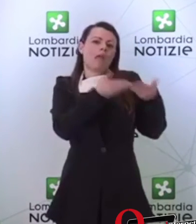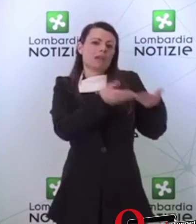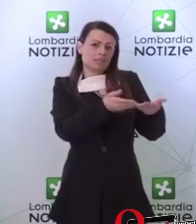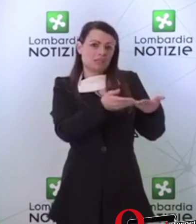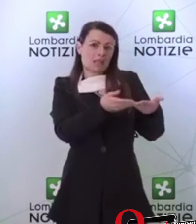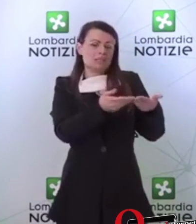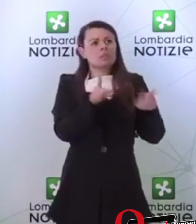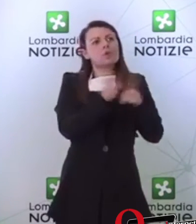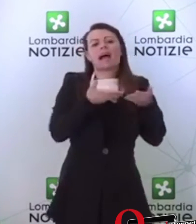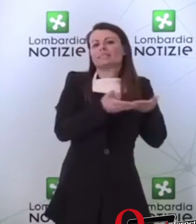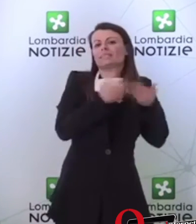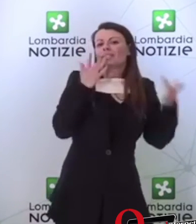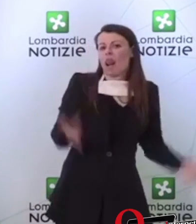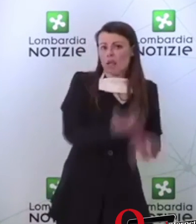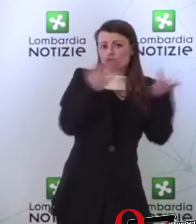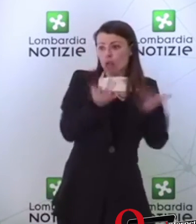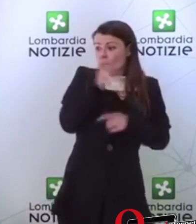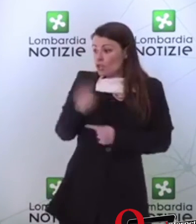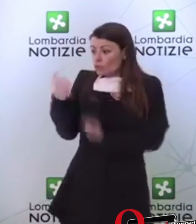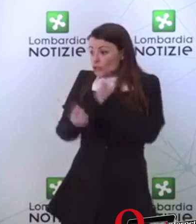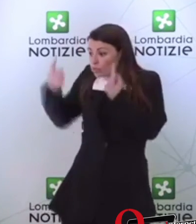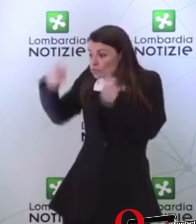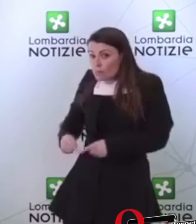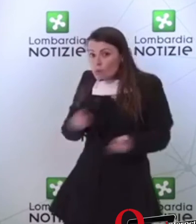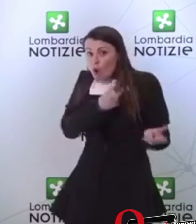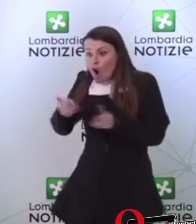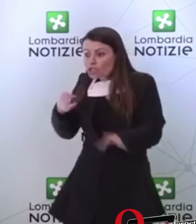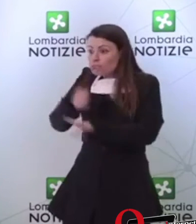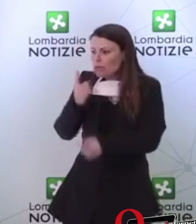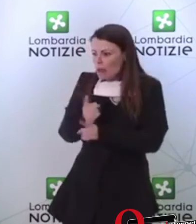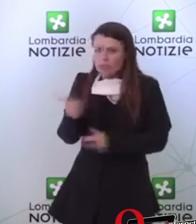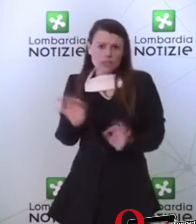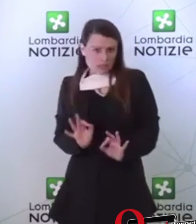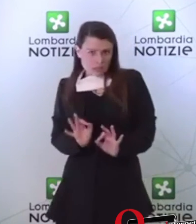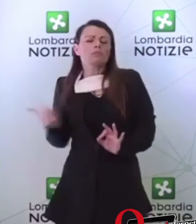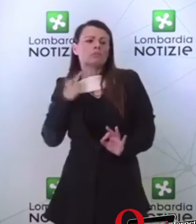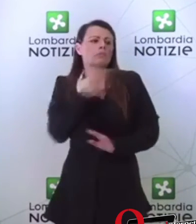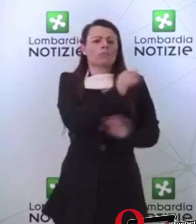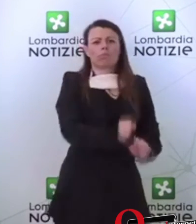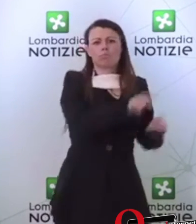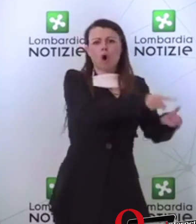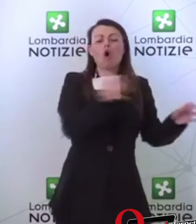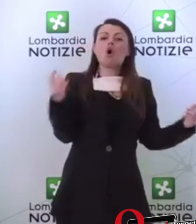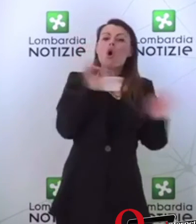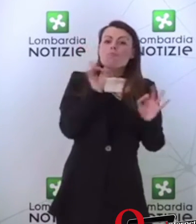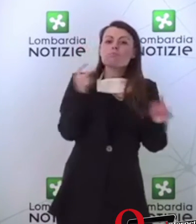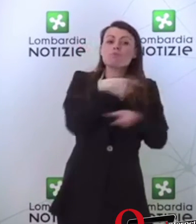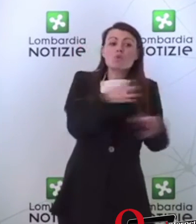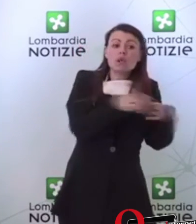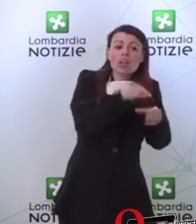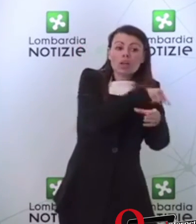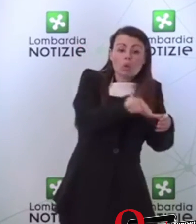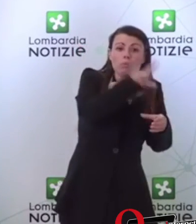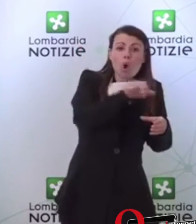nelle condizioni di dover andare in ospedale, o se le USCA riterranno che queste persone devono essere ricoverate in